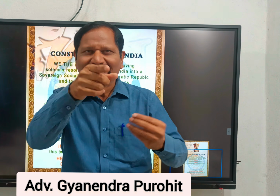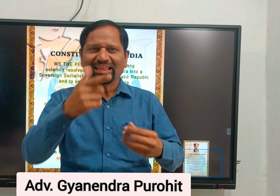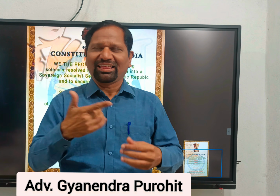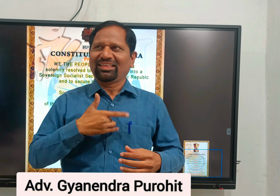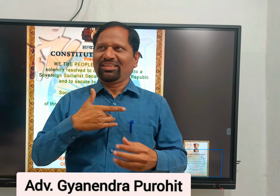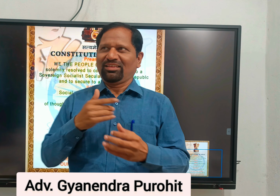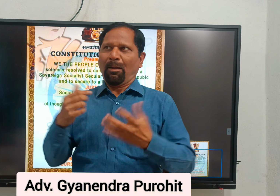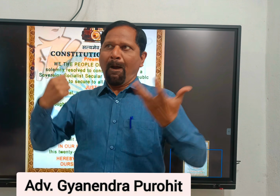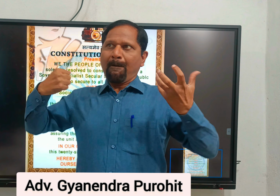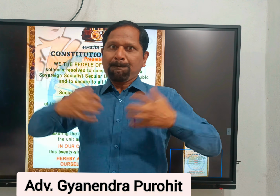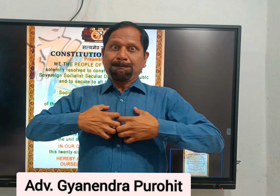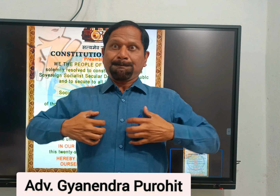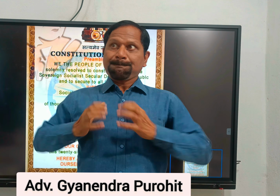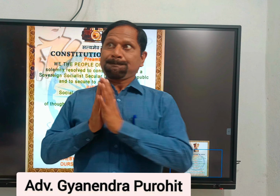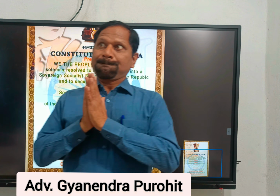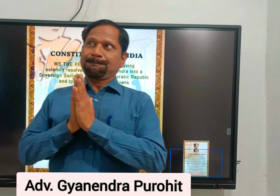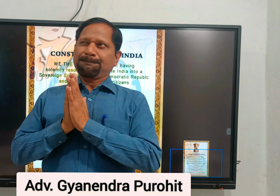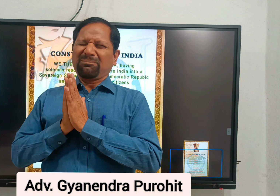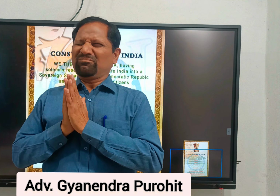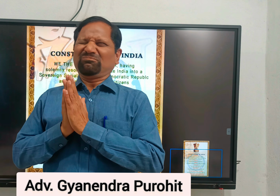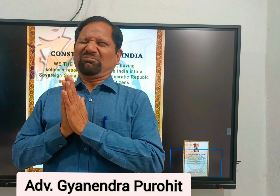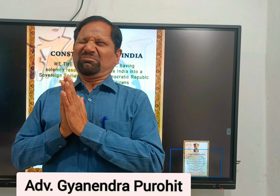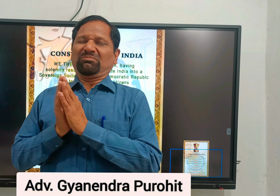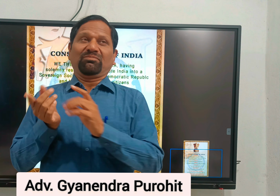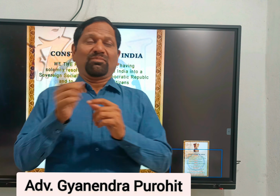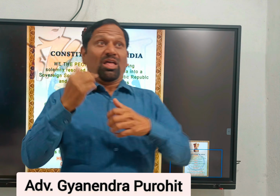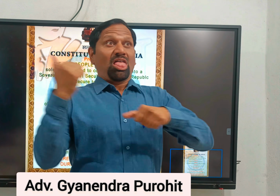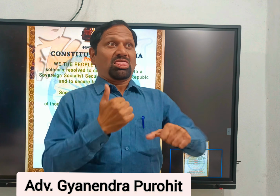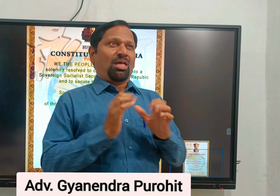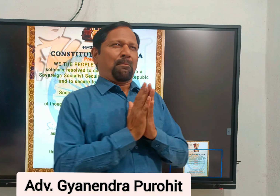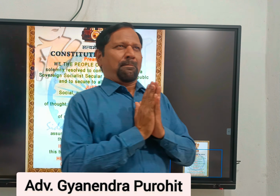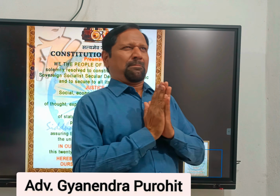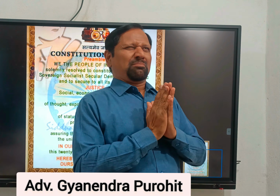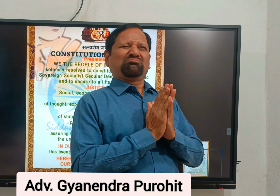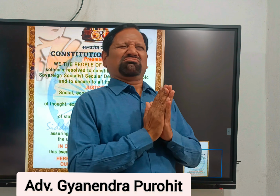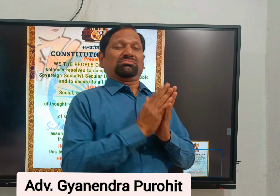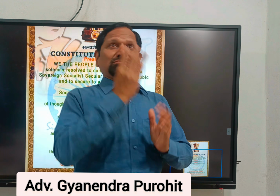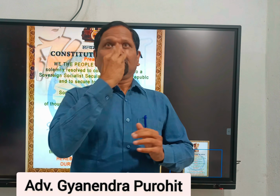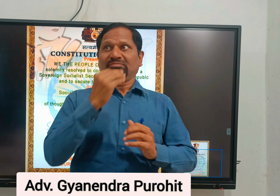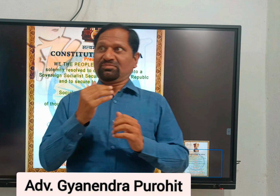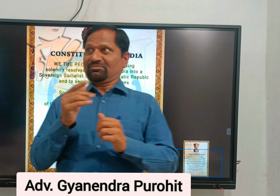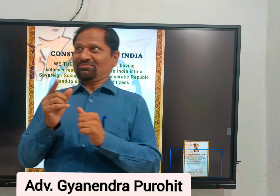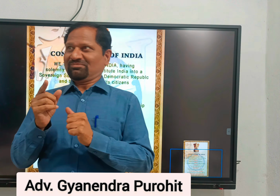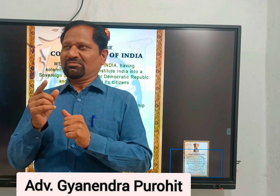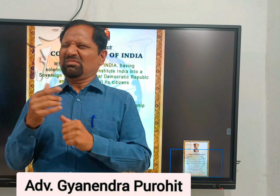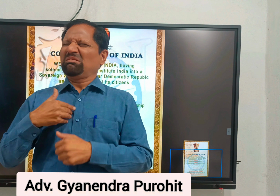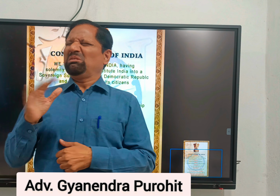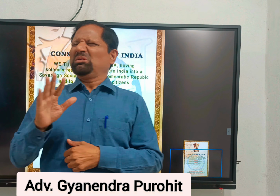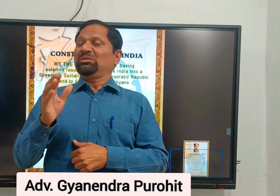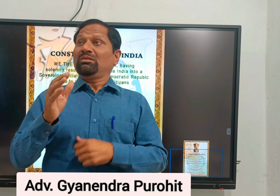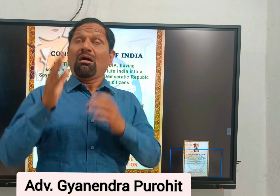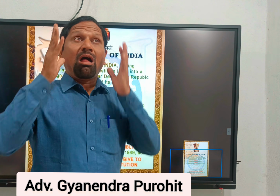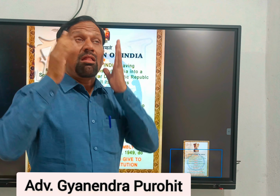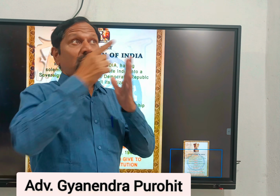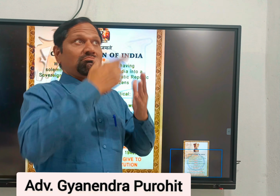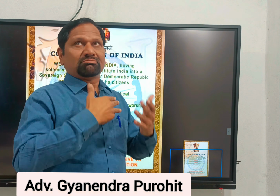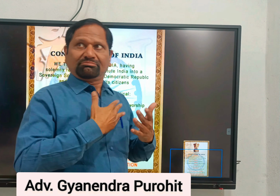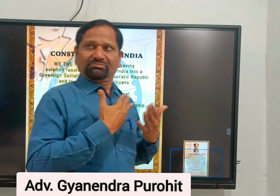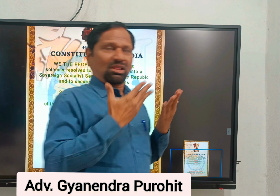पूजा करते हों, भगवान हनुमान जी की नहीं, देवी जी की पूजा करें, नहीं गणपति भगवान की पूजा करें, नहीं